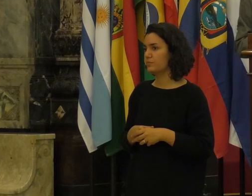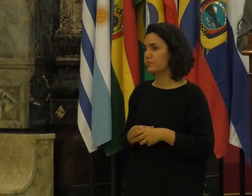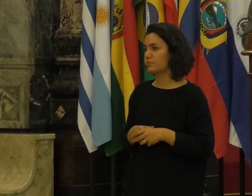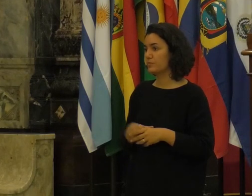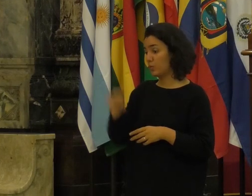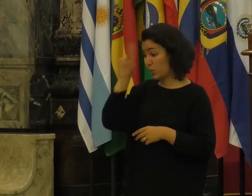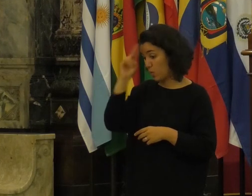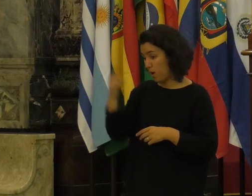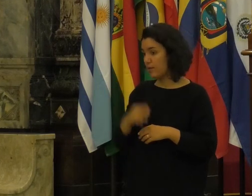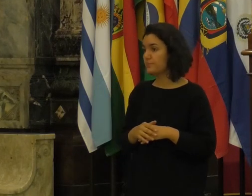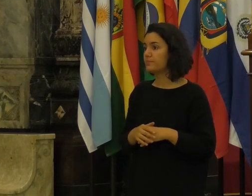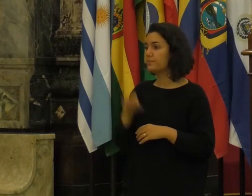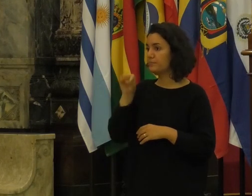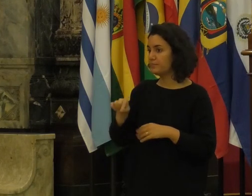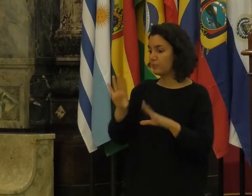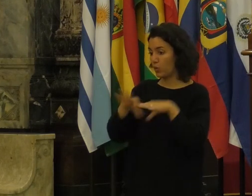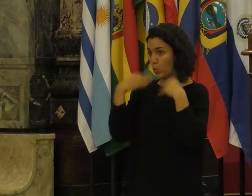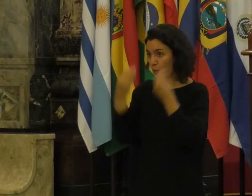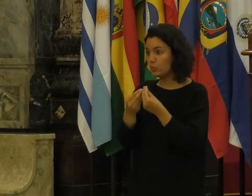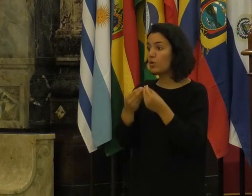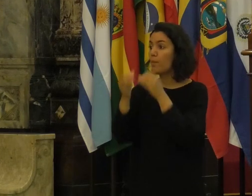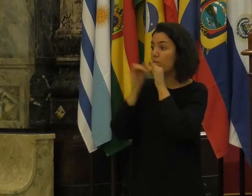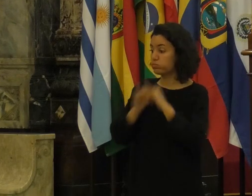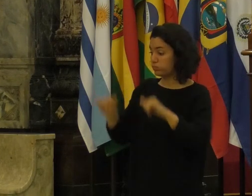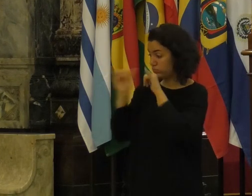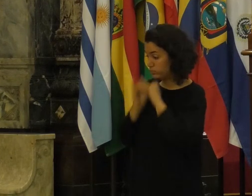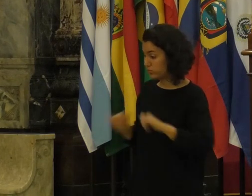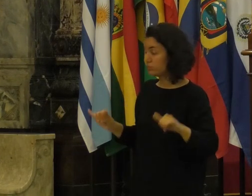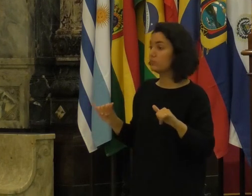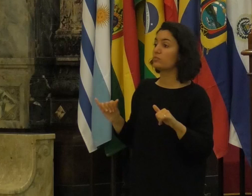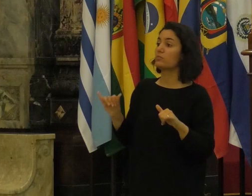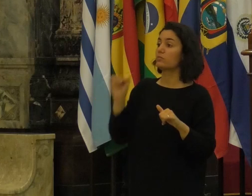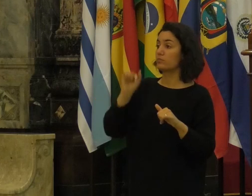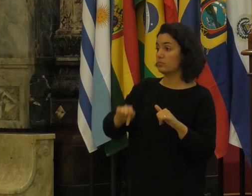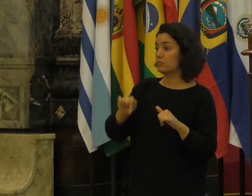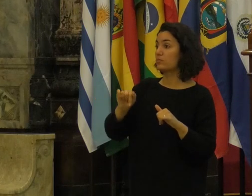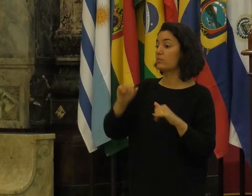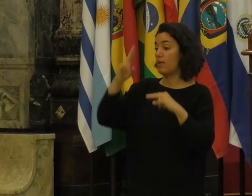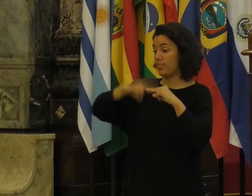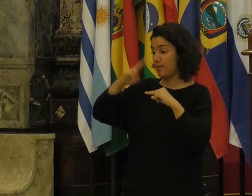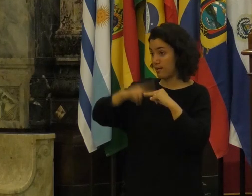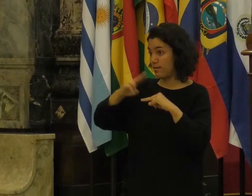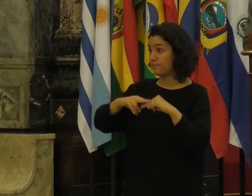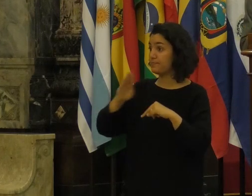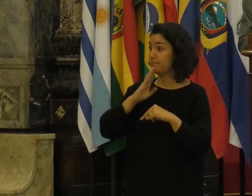en el conjunto de las publicaciones de Uruguay reportadas en la web de Science, especialmente en